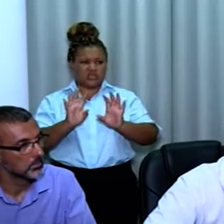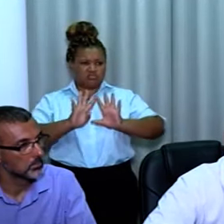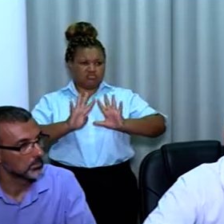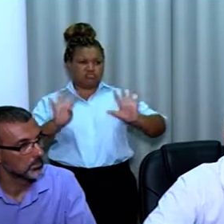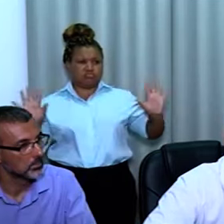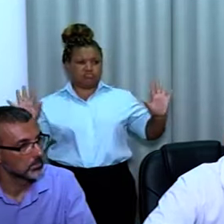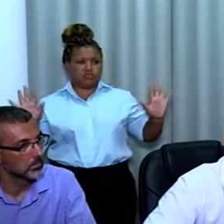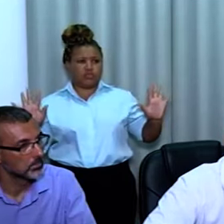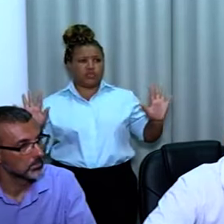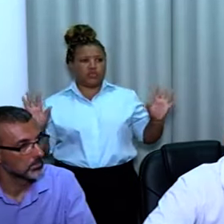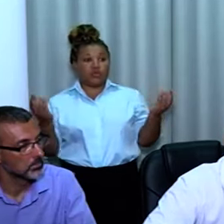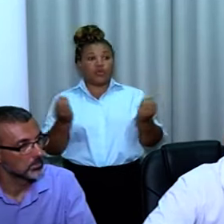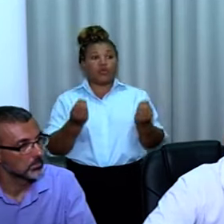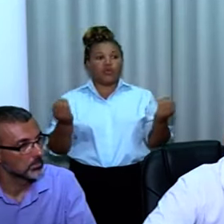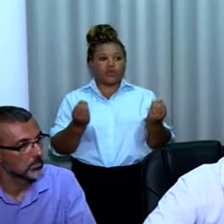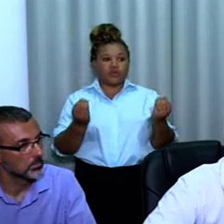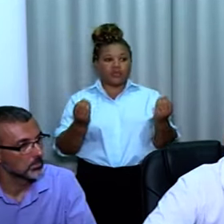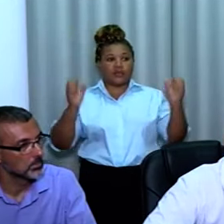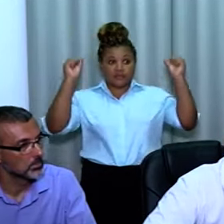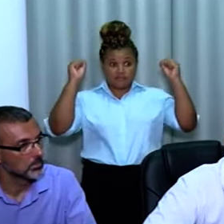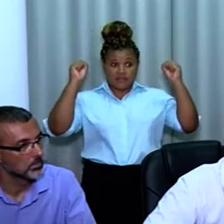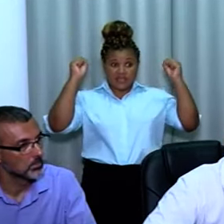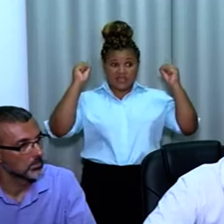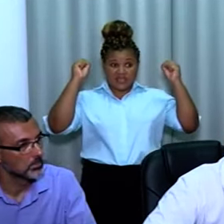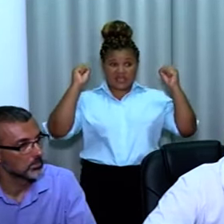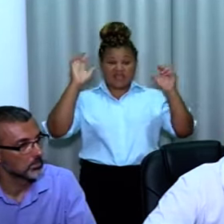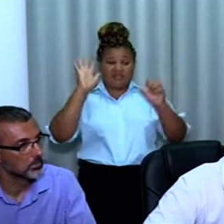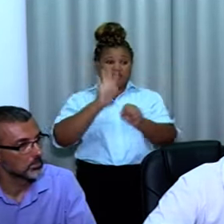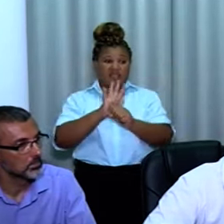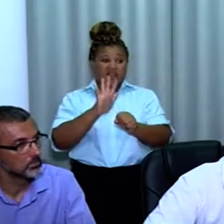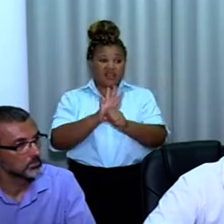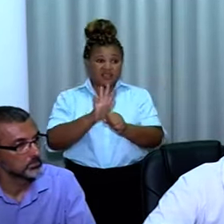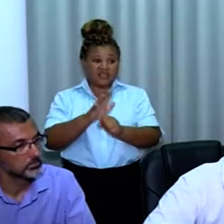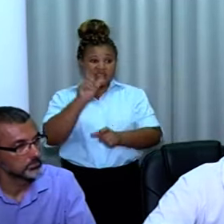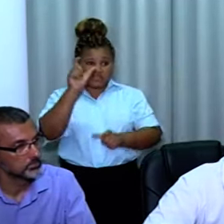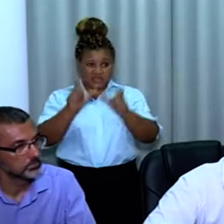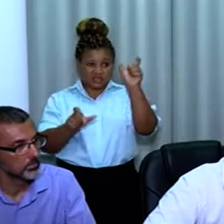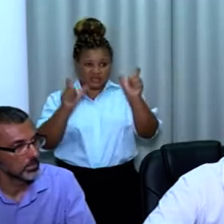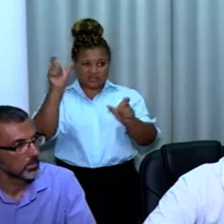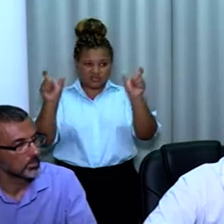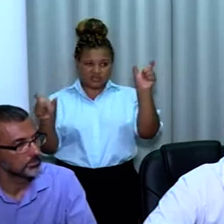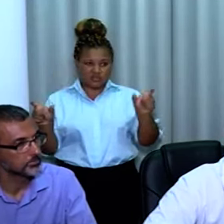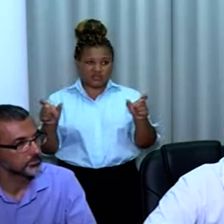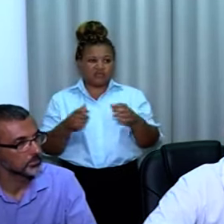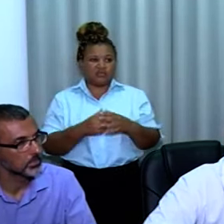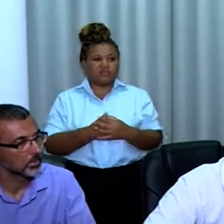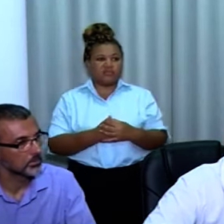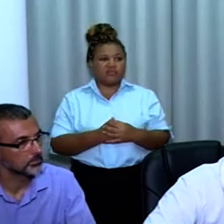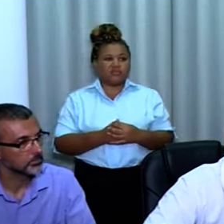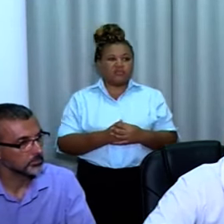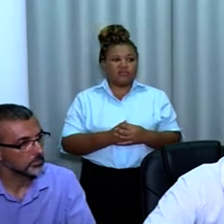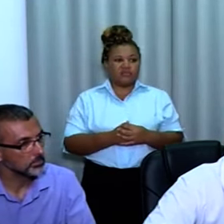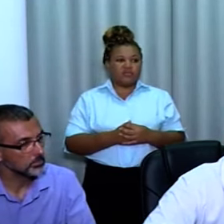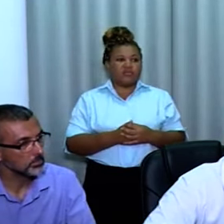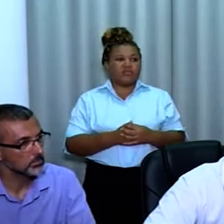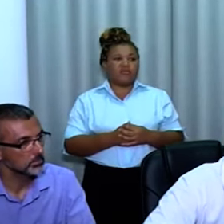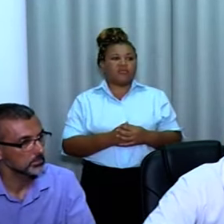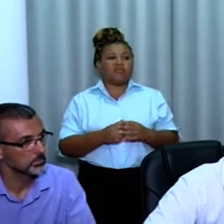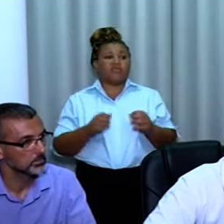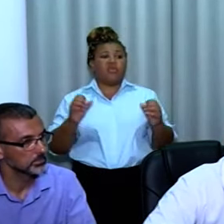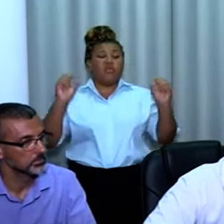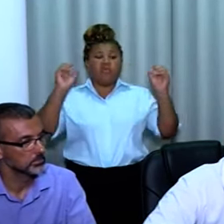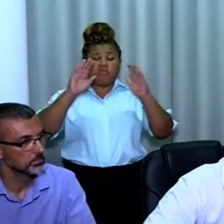Qui communication qu'ils ont de côté gouvernement, mon service à terme là, ça point, qu'ils ont fait pour assurer qu'ils mis s'inspirent ici, ou soit un mouvement